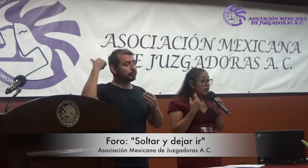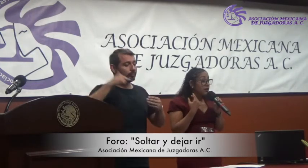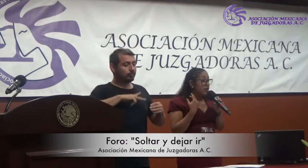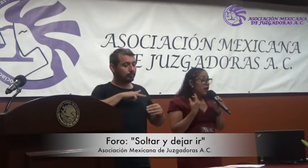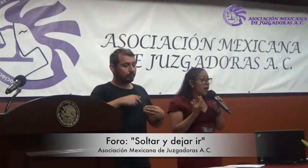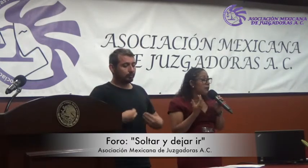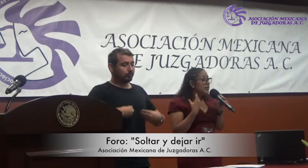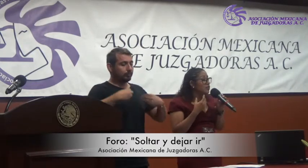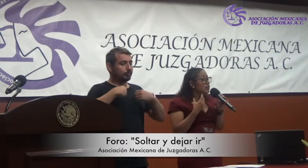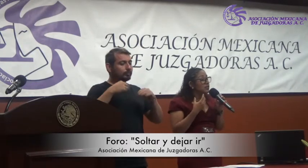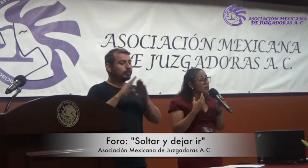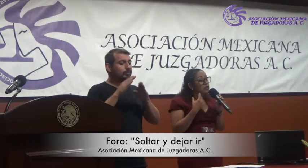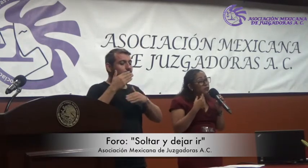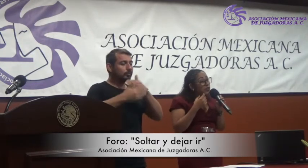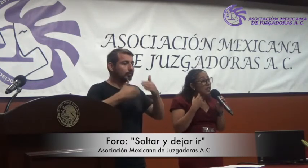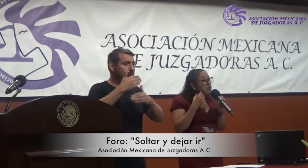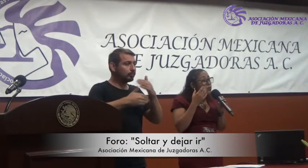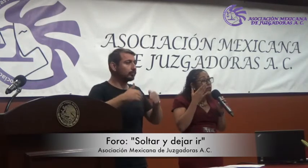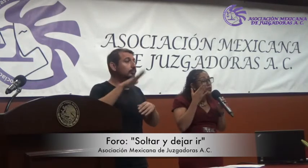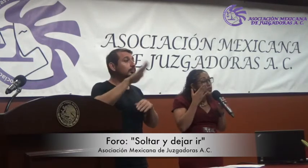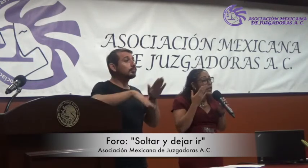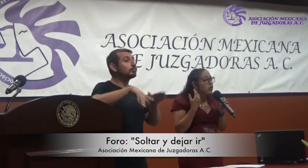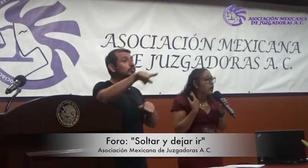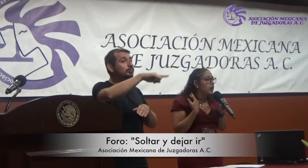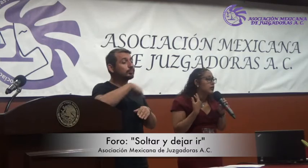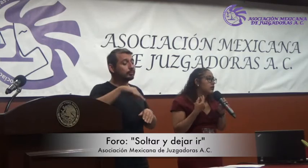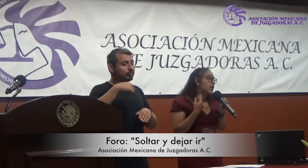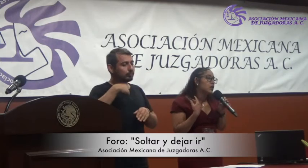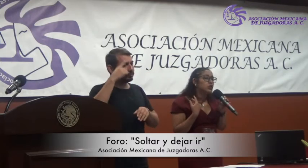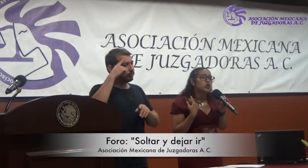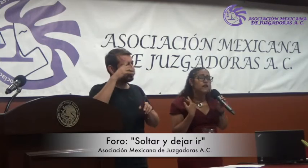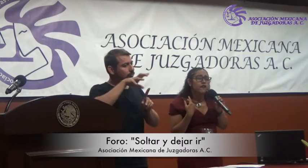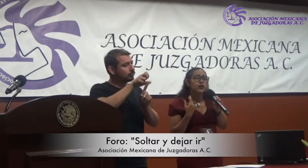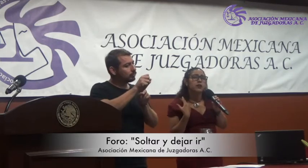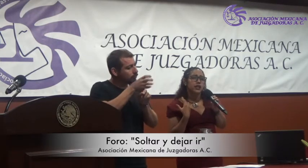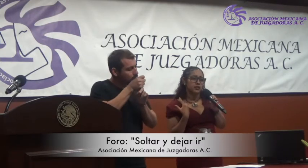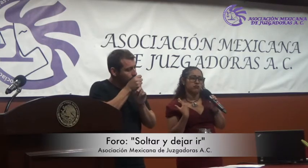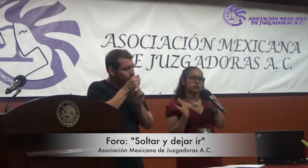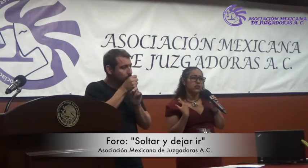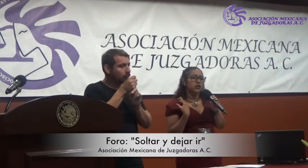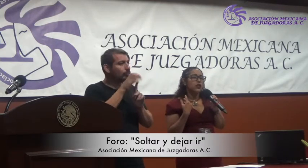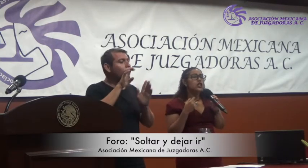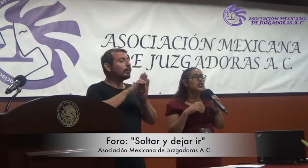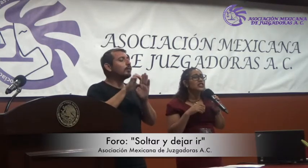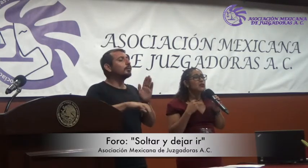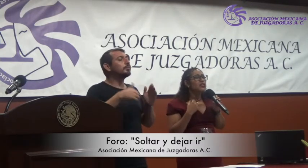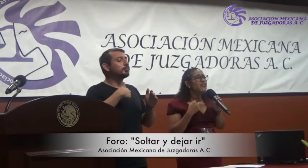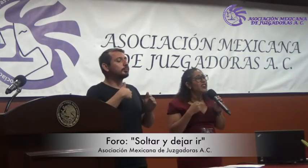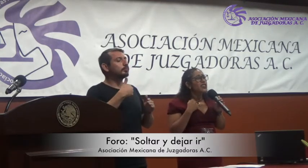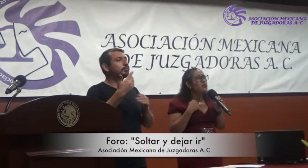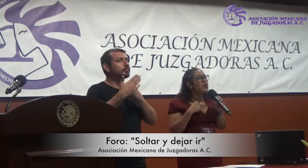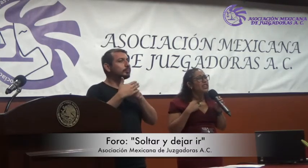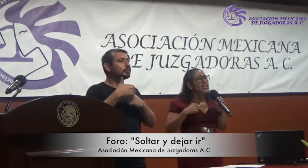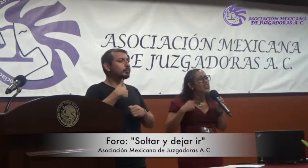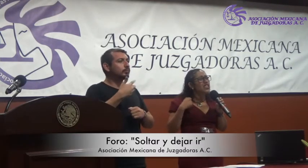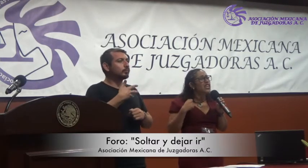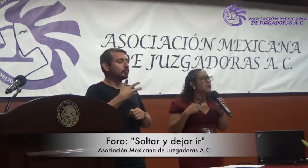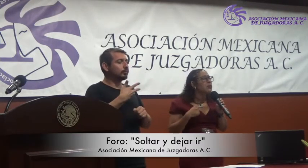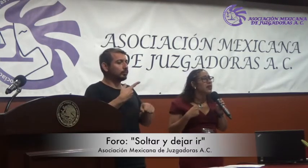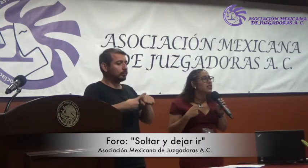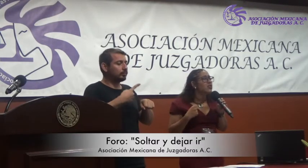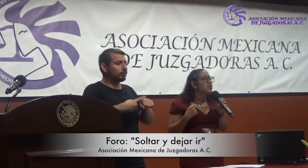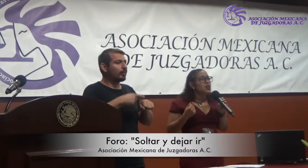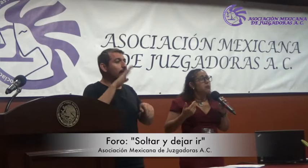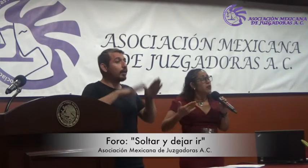vida. A veces nos estamos aferrando porque ya nos dijeron que tenemos una enfermedad y nos estamos aferrando porque quiero